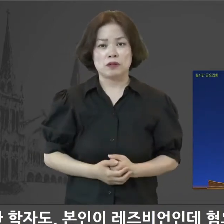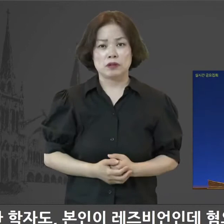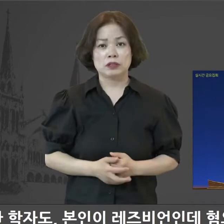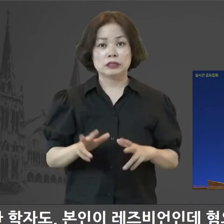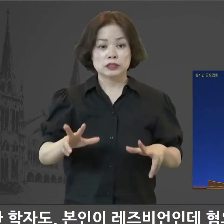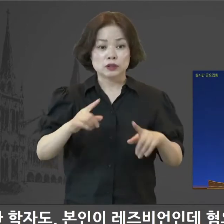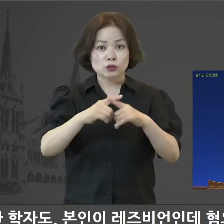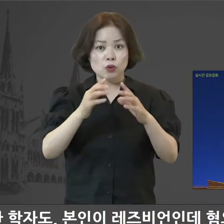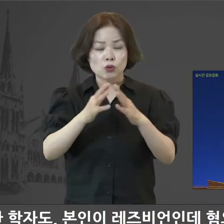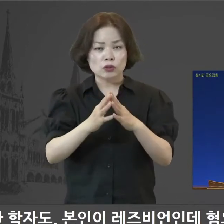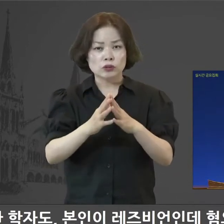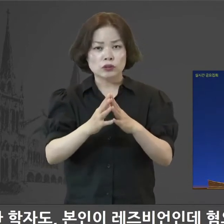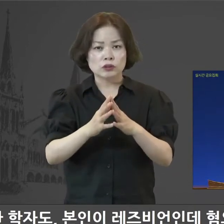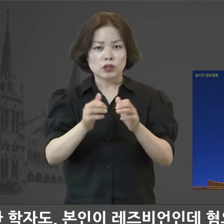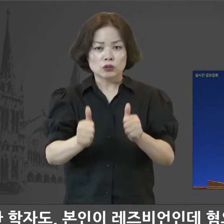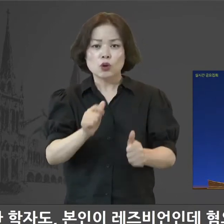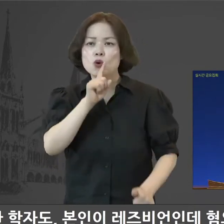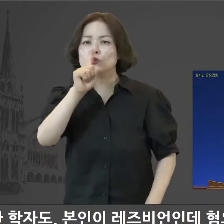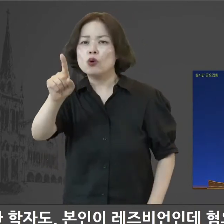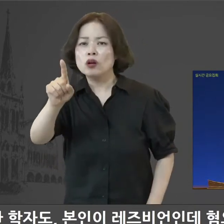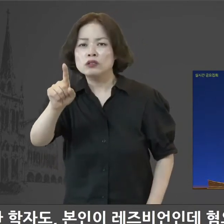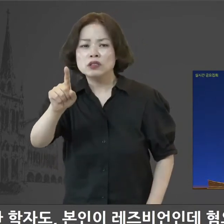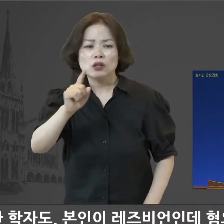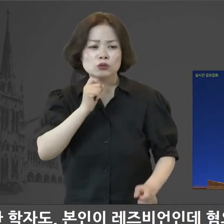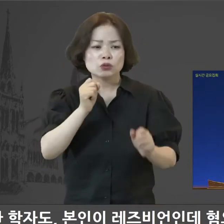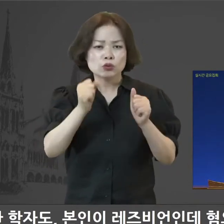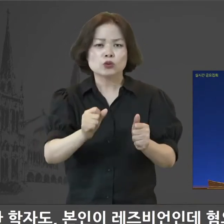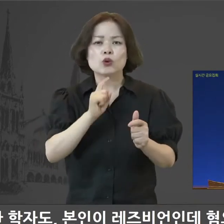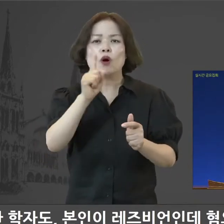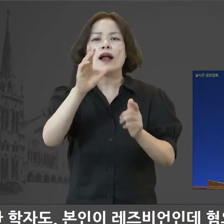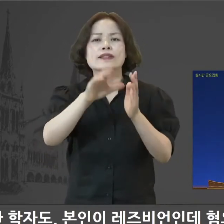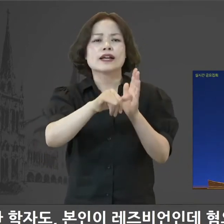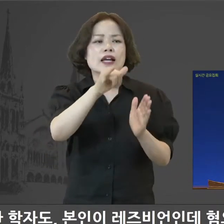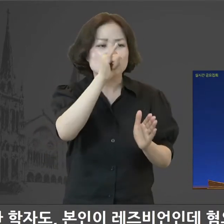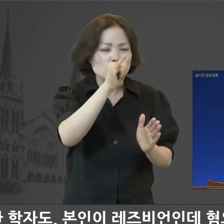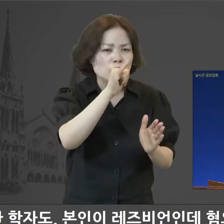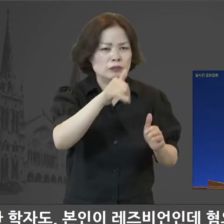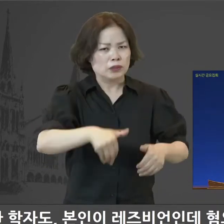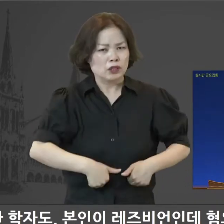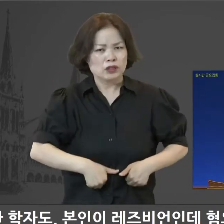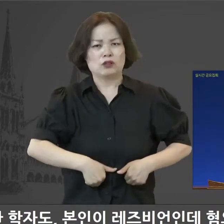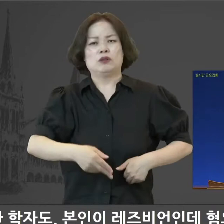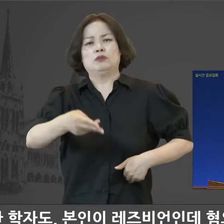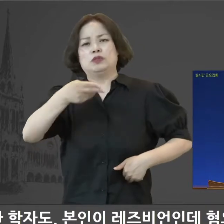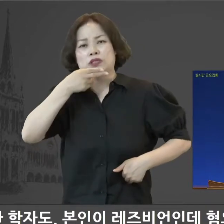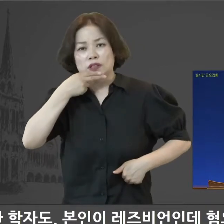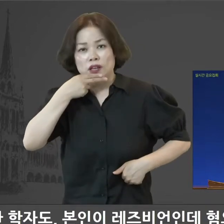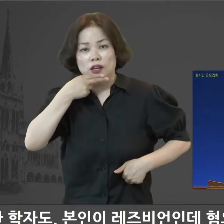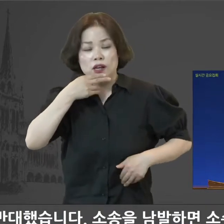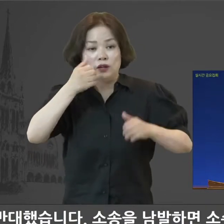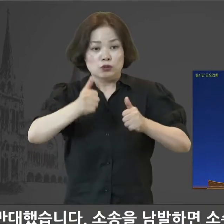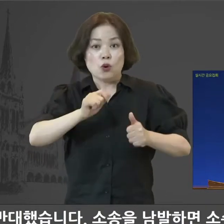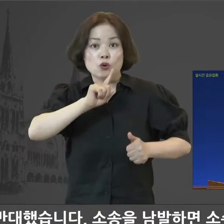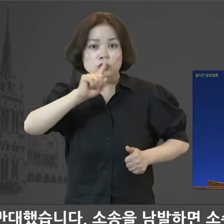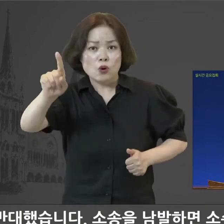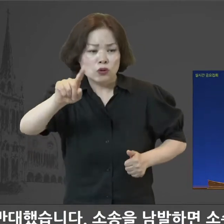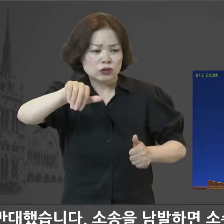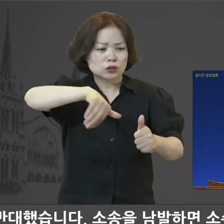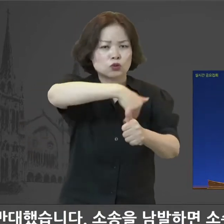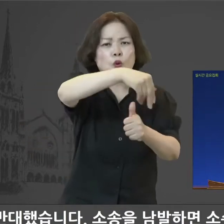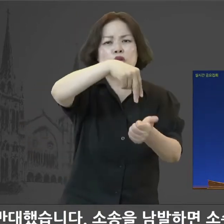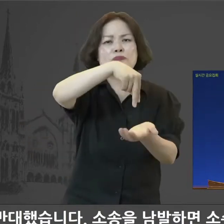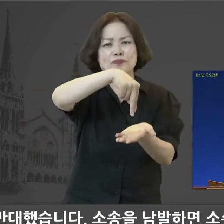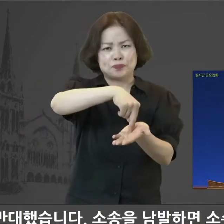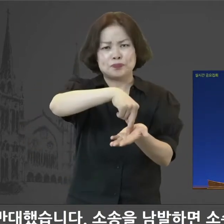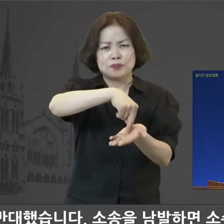지금 교회에서도 소송 좋아하시는데 소송을 할 때가 있고 안 할 때가 있고, 이런 것도 오히려 소송이 고립시키는 기능을